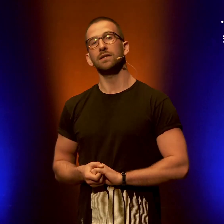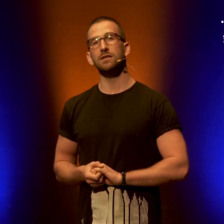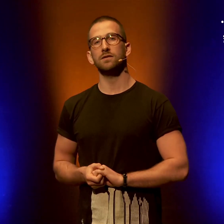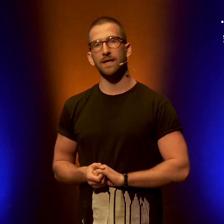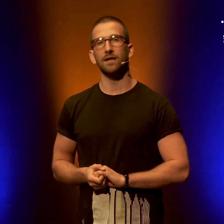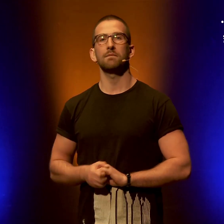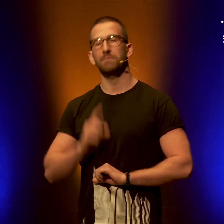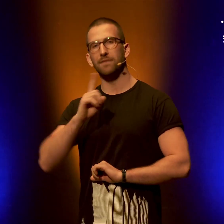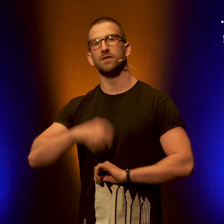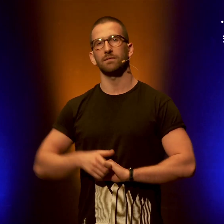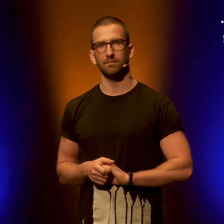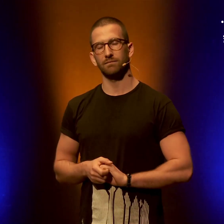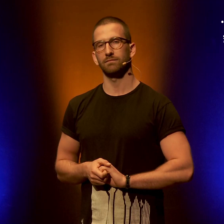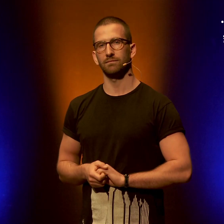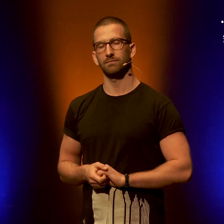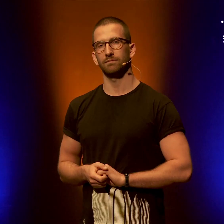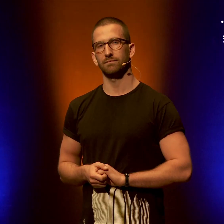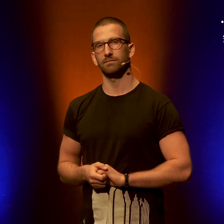wyższy niż dźwięk pierwszy.